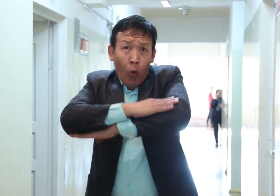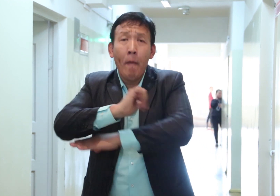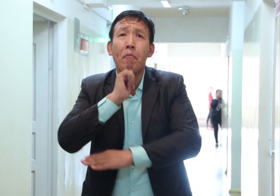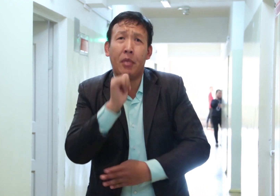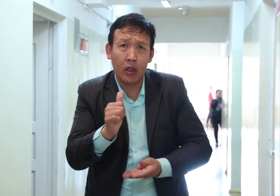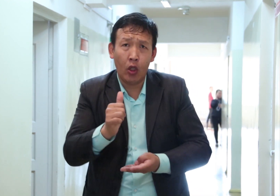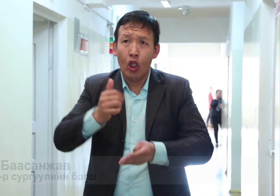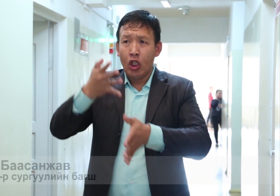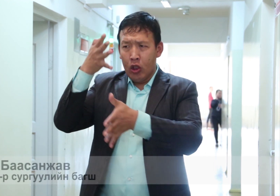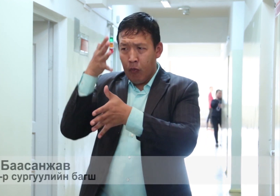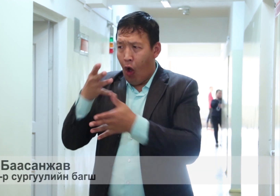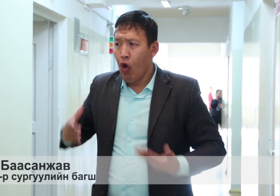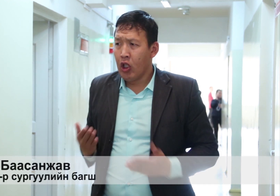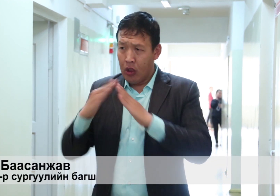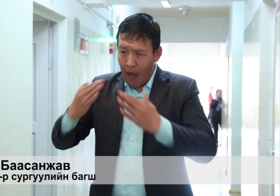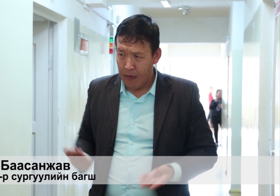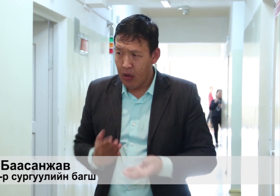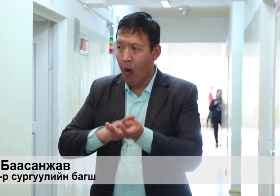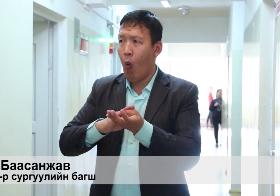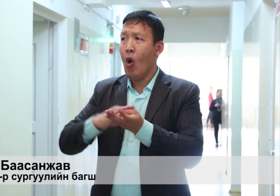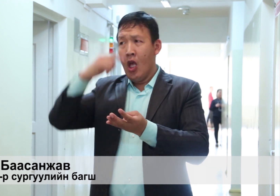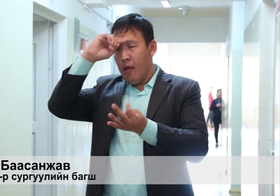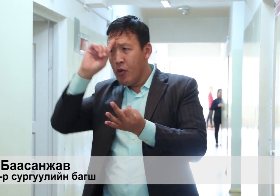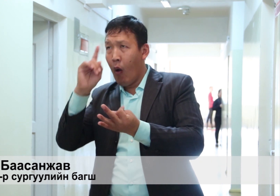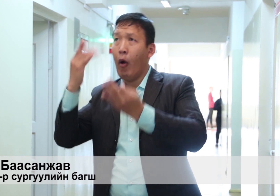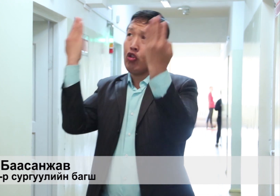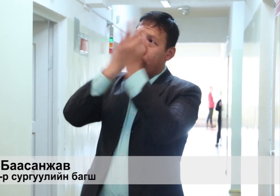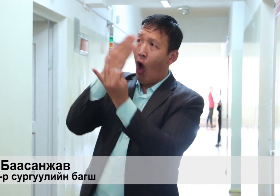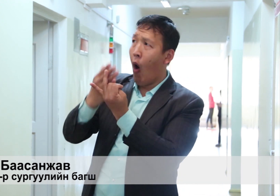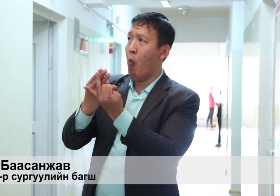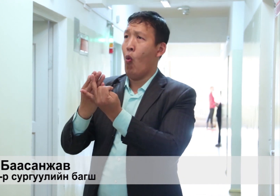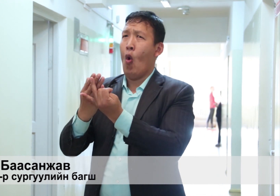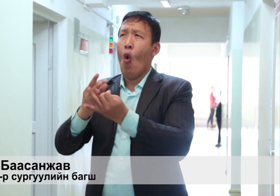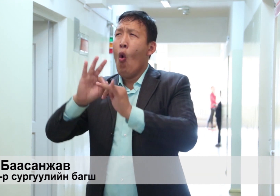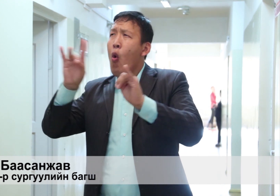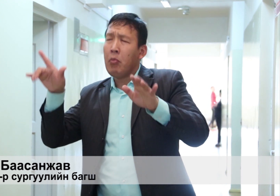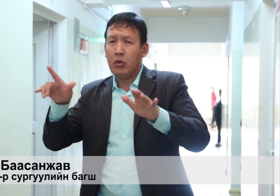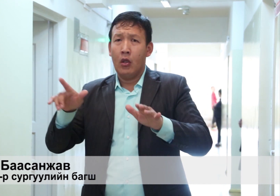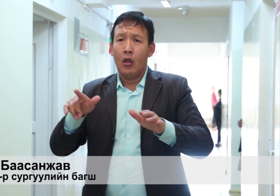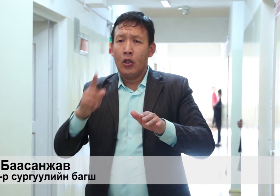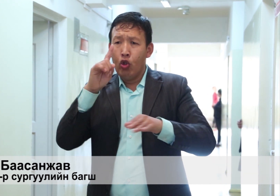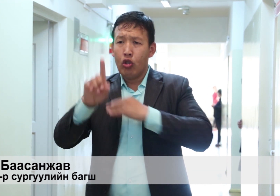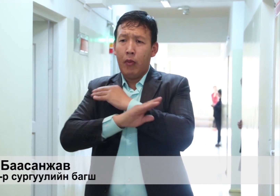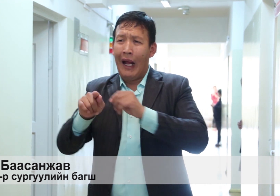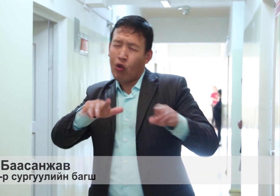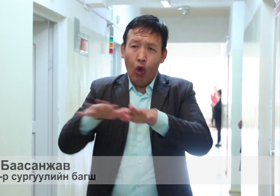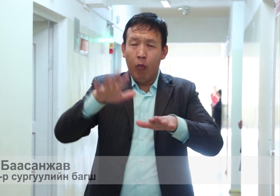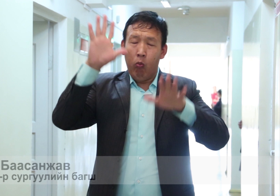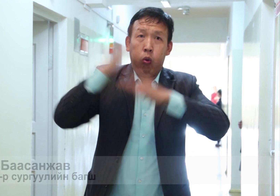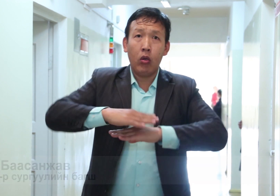газар хөдлөлт болоо тий. Хичээлдээ байх ч юм уу, гэртээ амьдарч явах ч юм уу, эмнэлэгт явж явах ч юм уу, кино үзэж явах ч юм уу. Сонсолгүй хүмүүс ингээд өөр өөр газарт явж